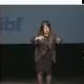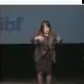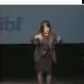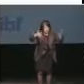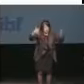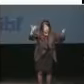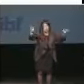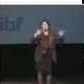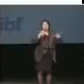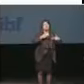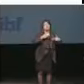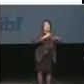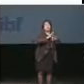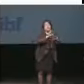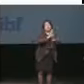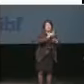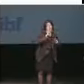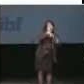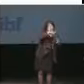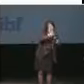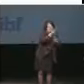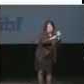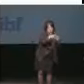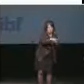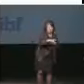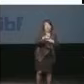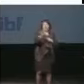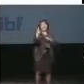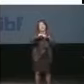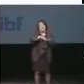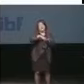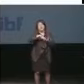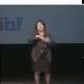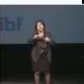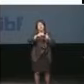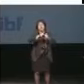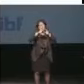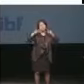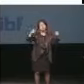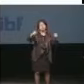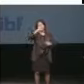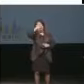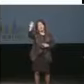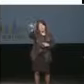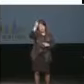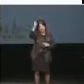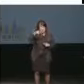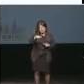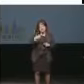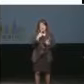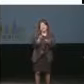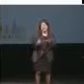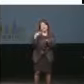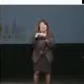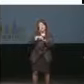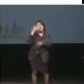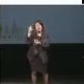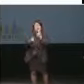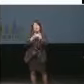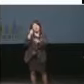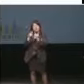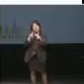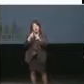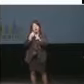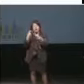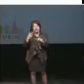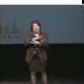e giocare il super festival tornerà al progetto gastronomica con Slow Food Slow Food Editore e